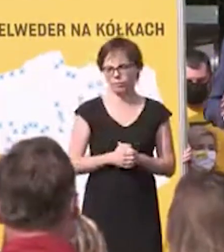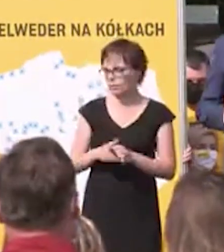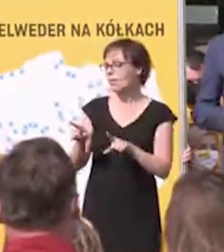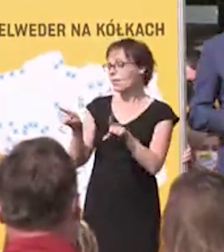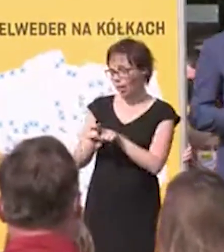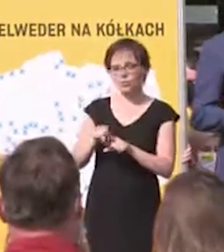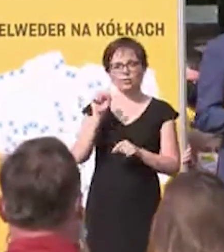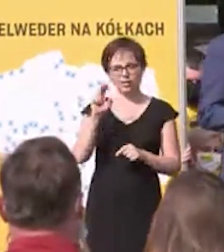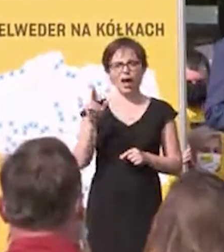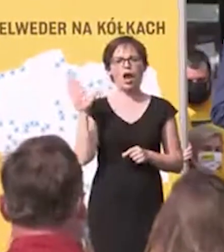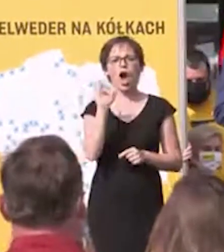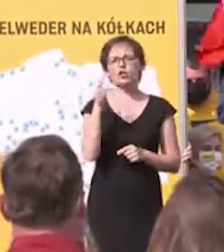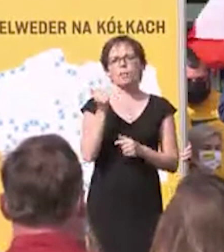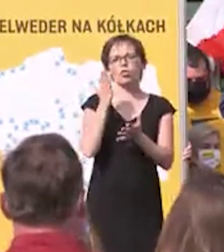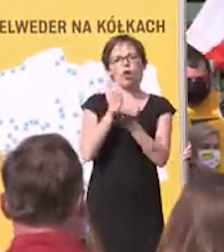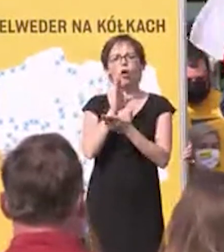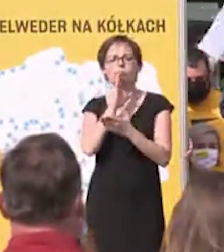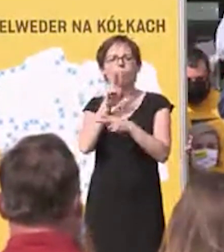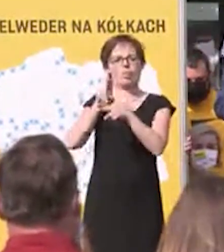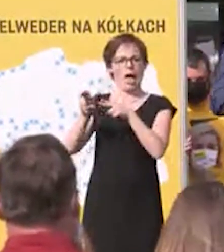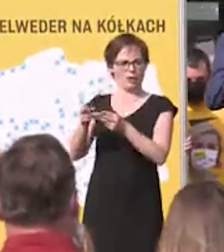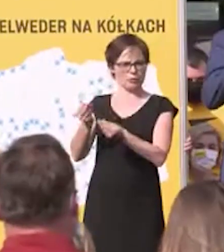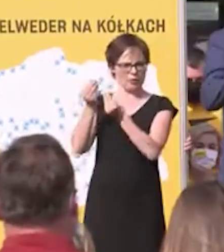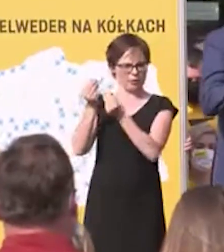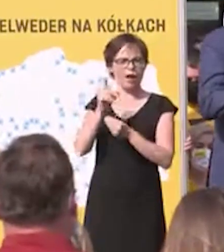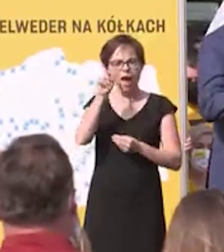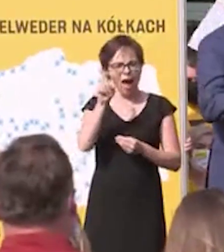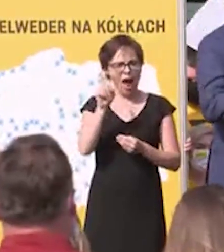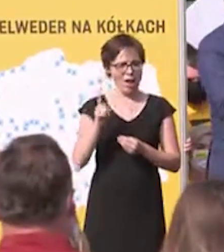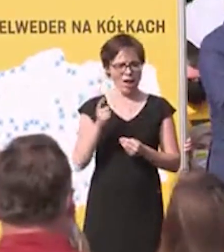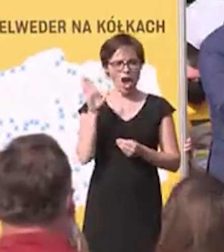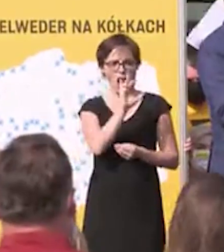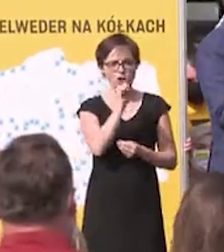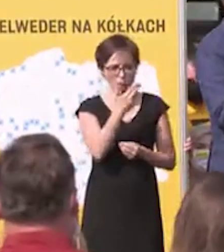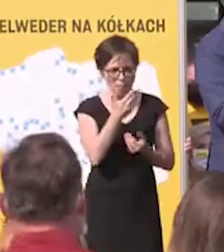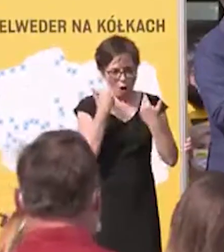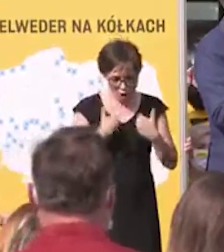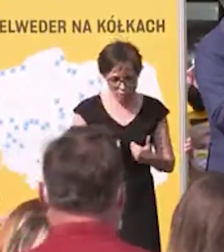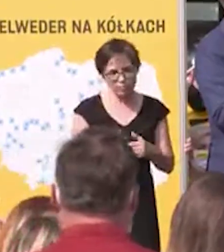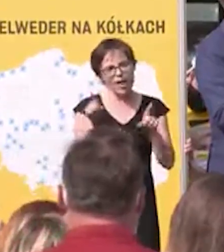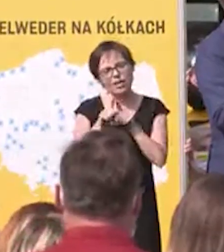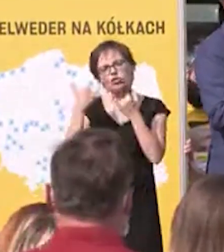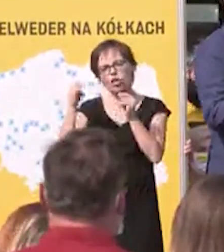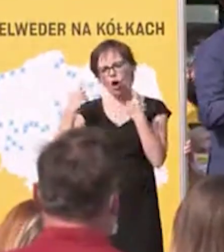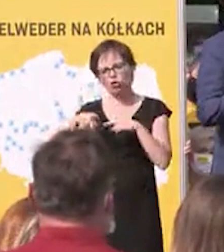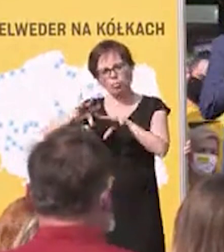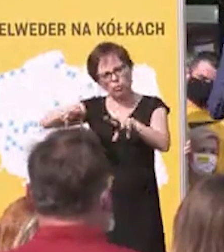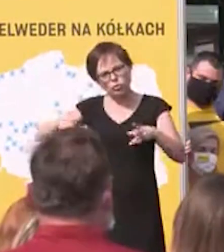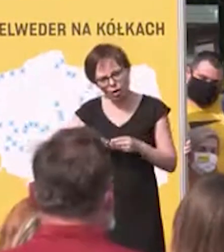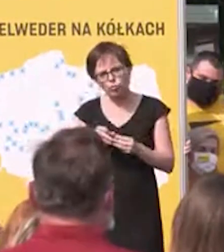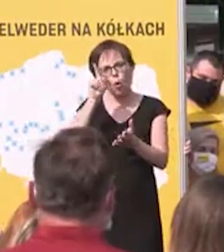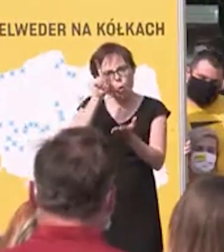Też. Szymon był w tym tylko narzędziem, ale Szymonowi i tym wszystkim, którzy z nim stanęli, udało